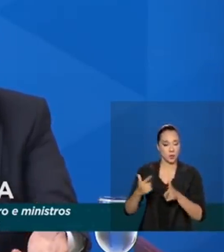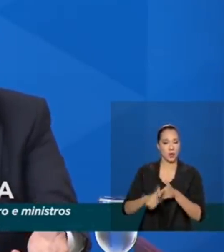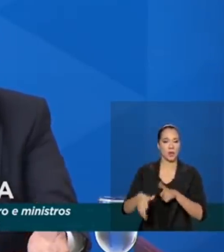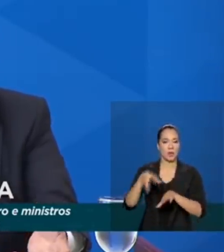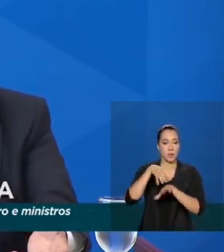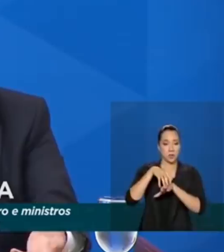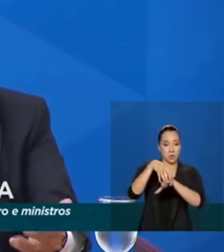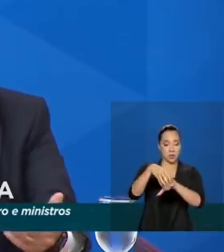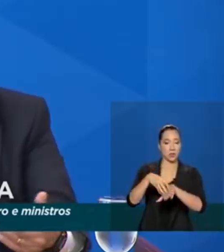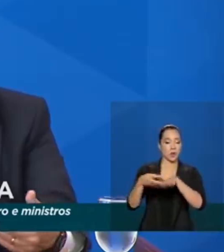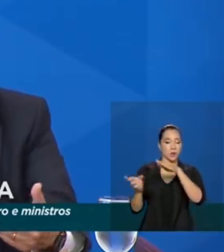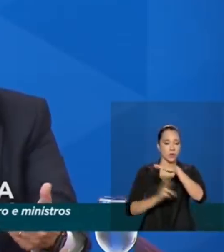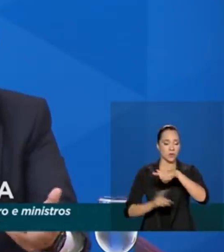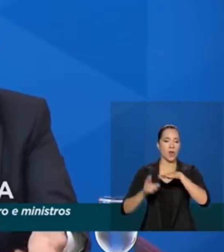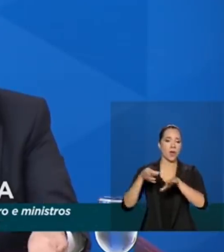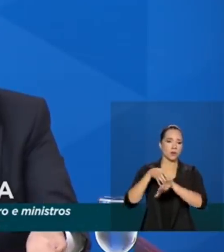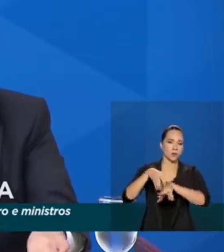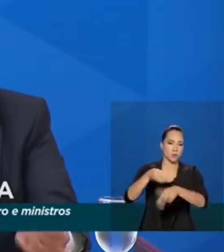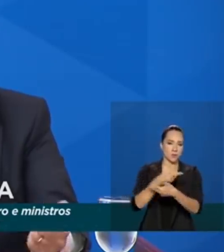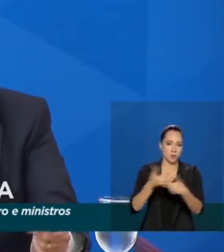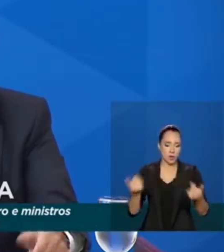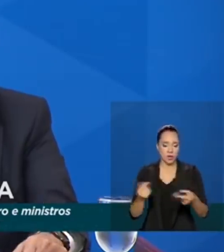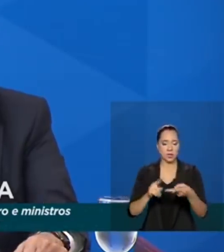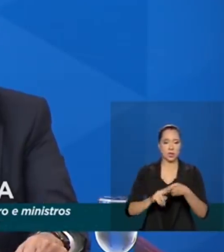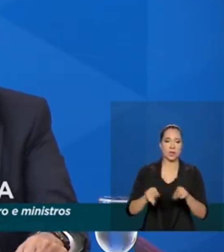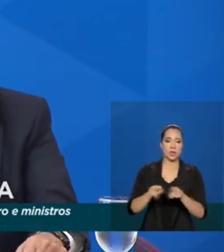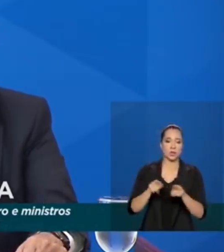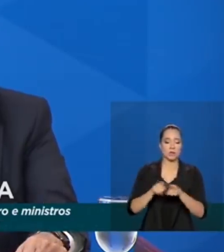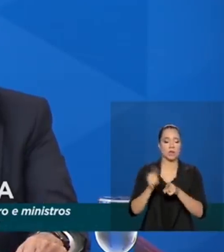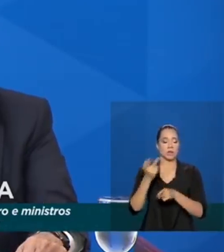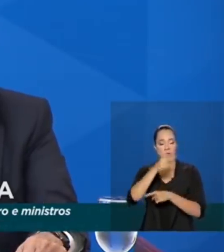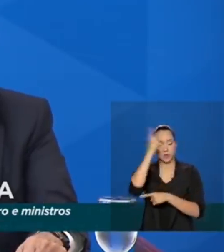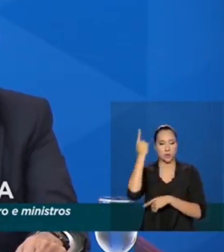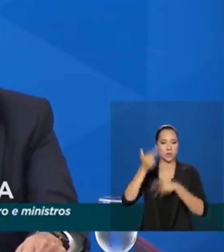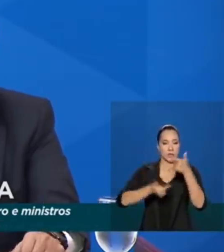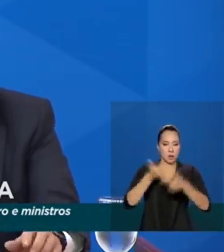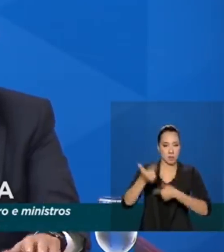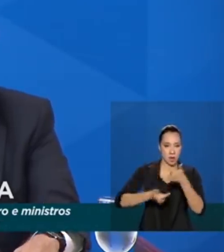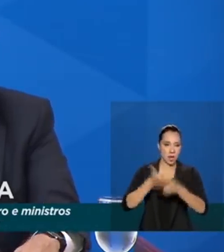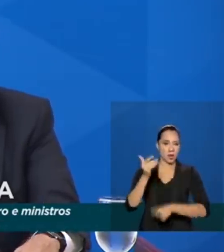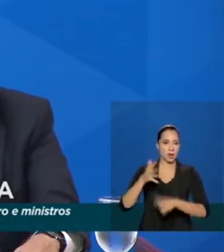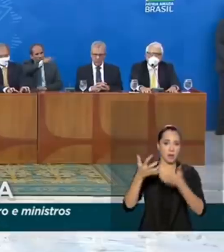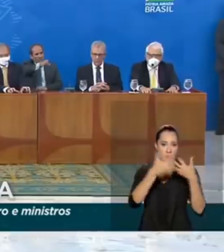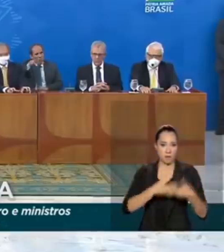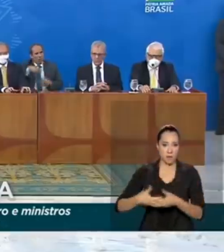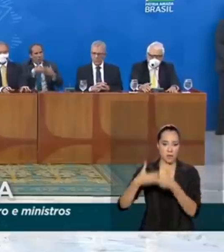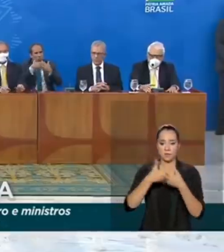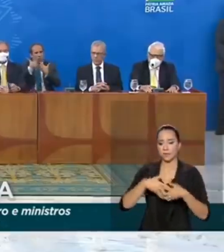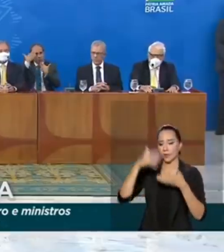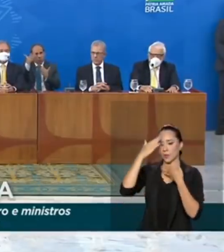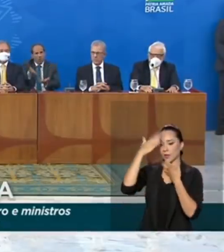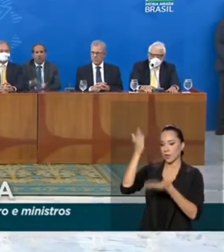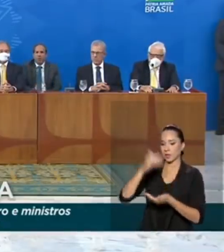transporte rodoviário de carga dos transportadores autônomos, os caminhoneiros. Muito obrigado.